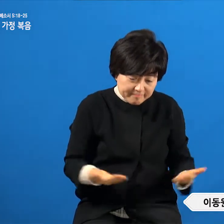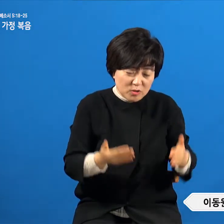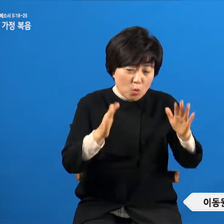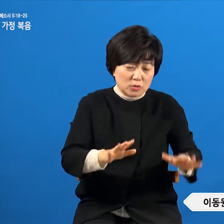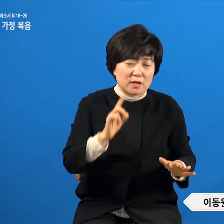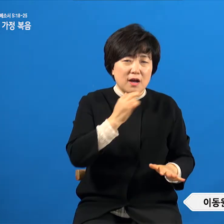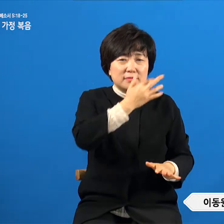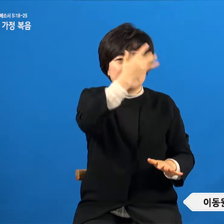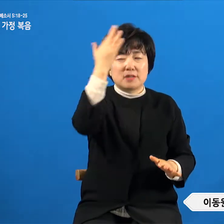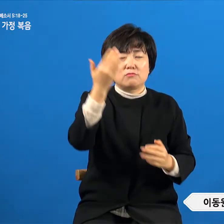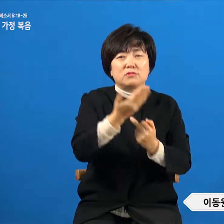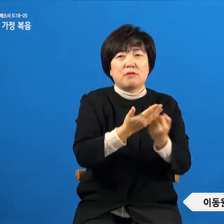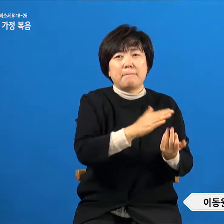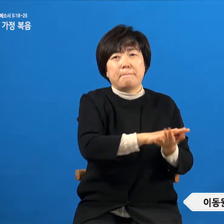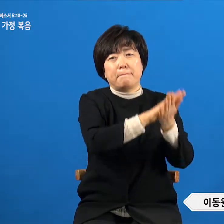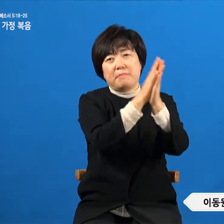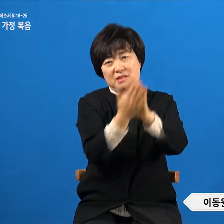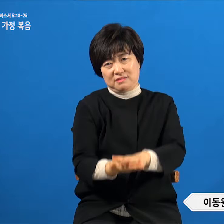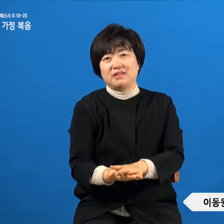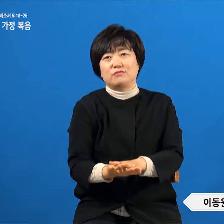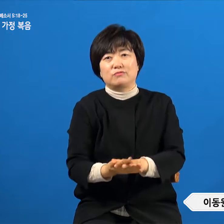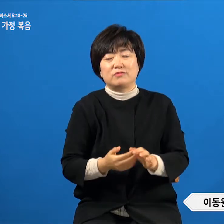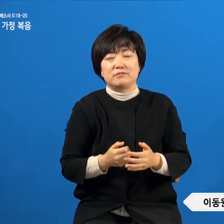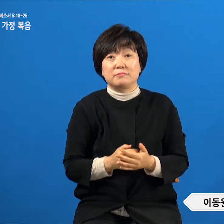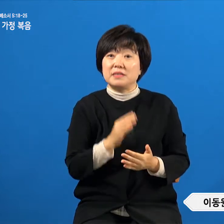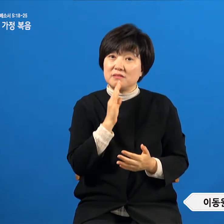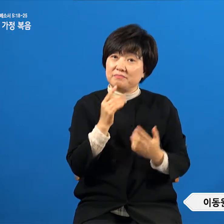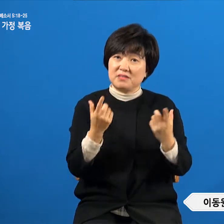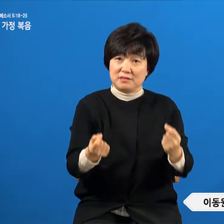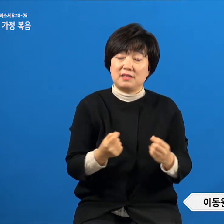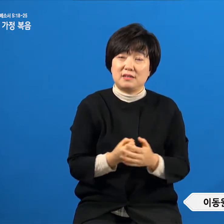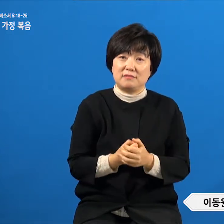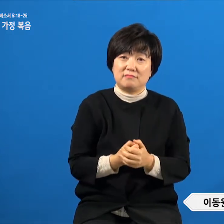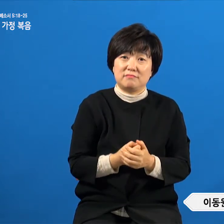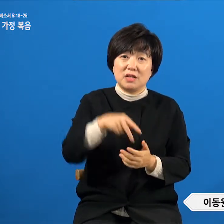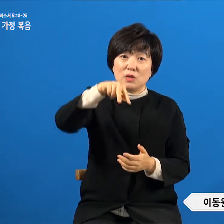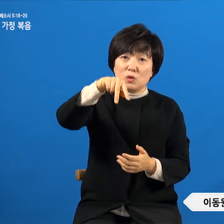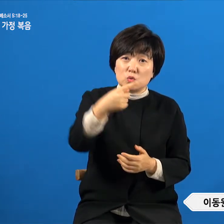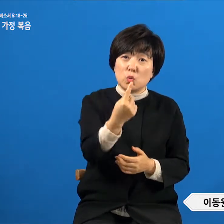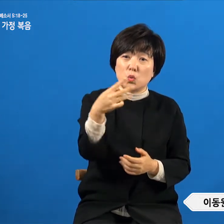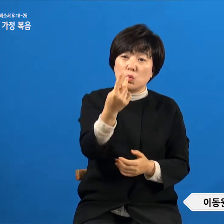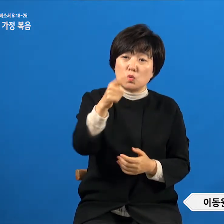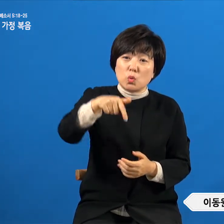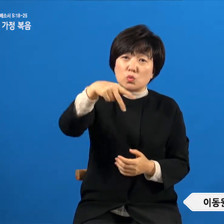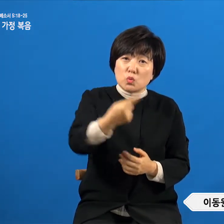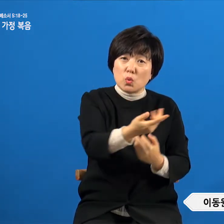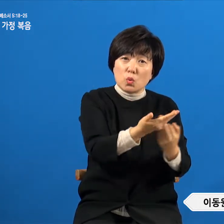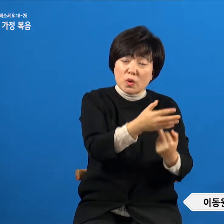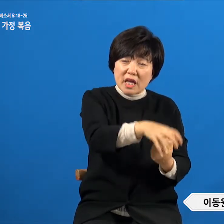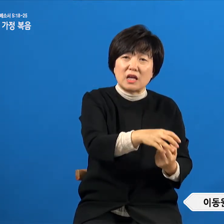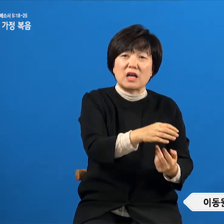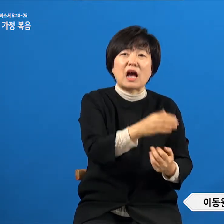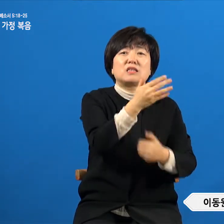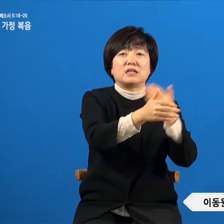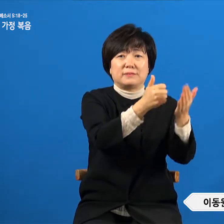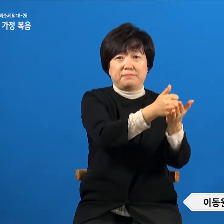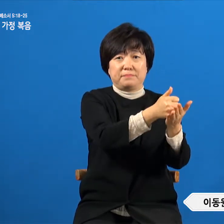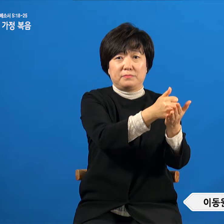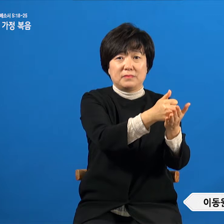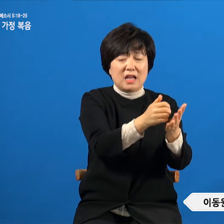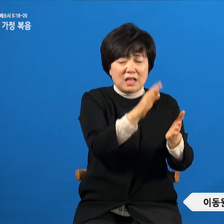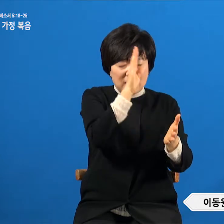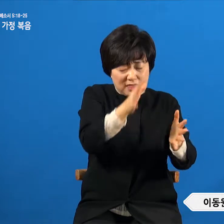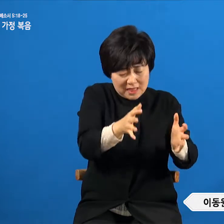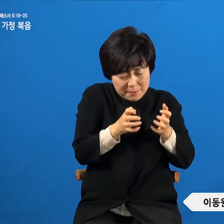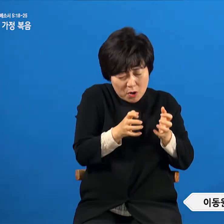오늘 같은 이런 아름다운 섬이 되었다고. 그렇습니다. 그 소록도의 하나님, 소록도의 나환자